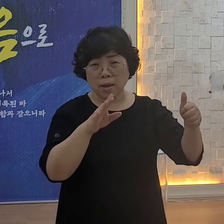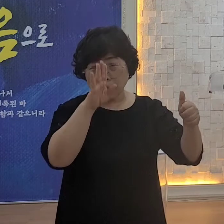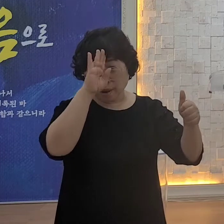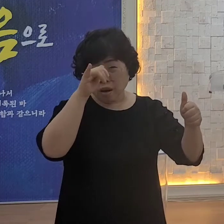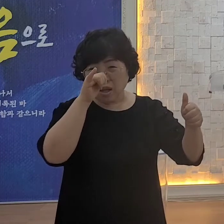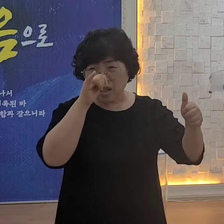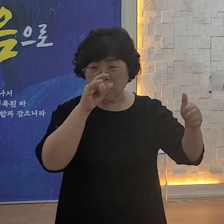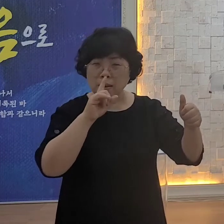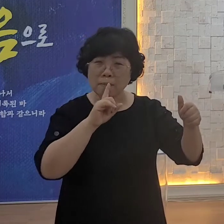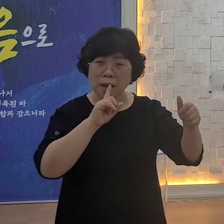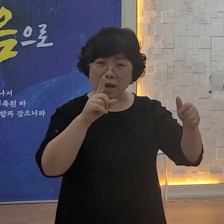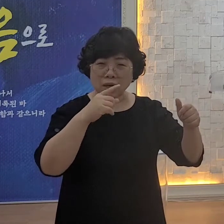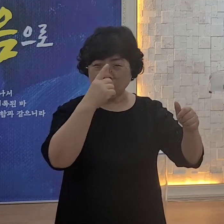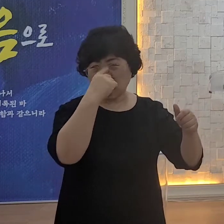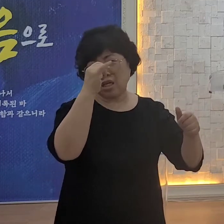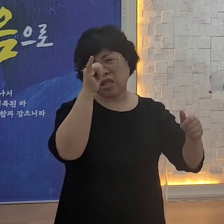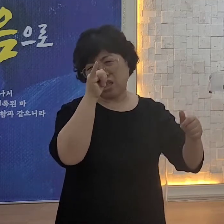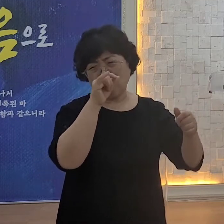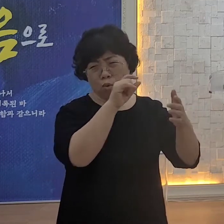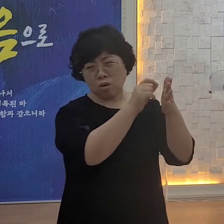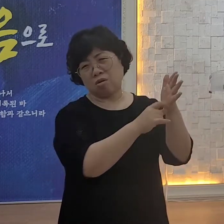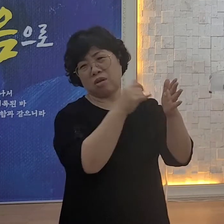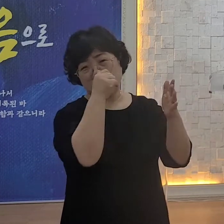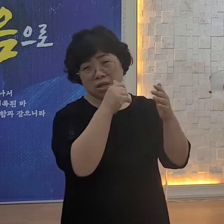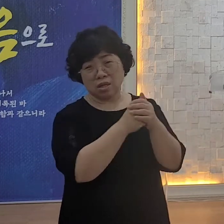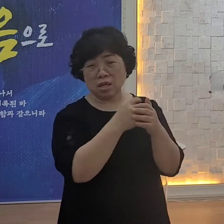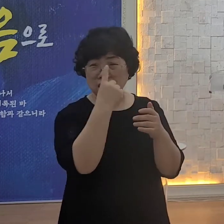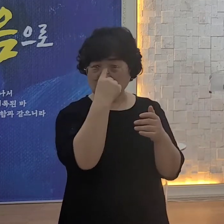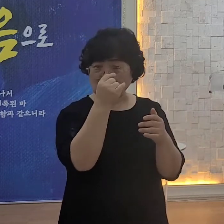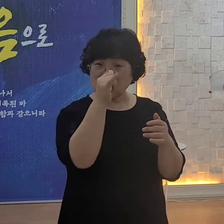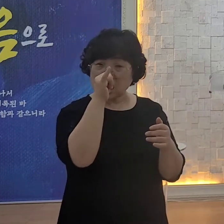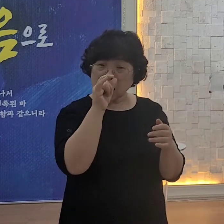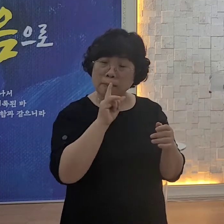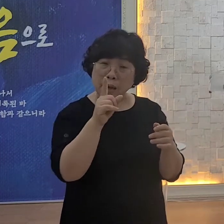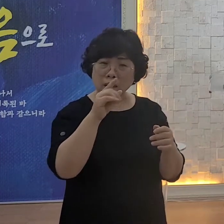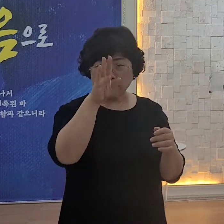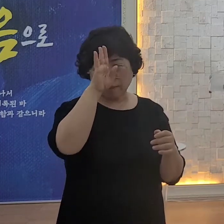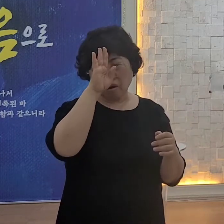말이에요. 어떤 질병입니까? 정확하진 않아요.